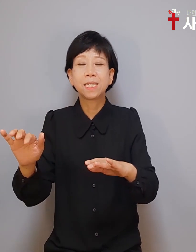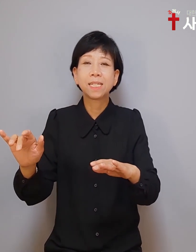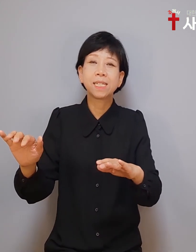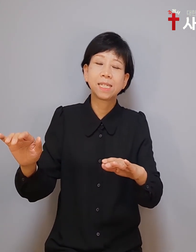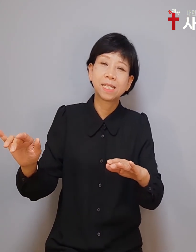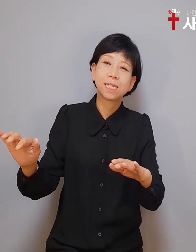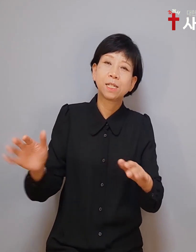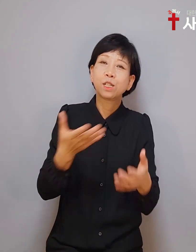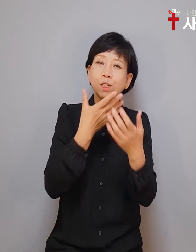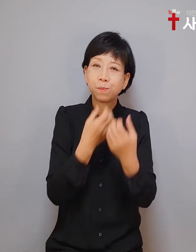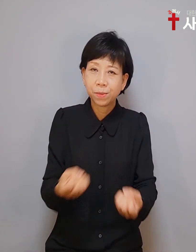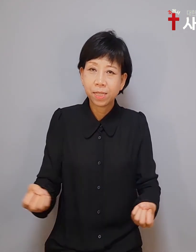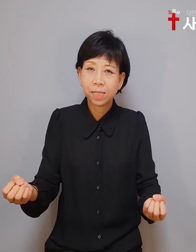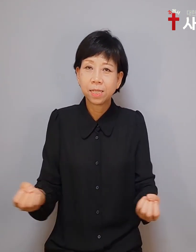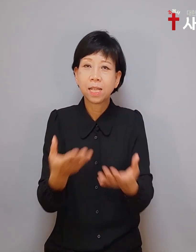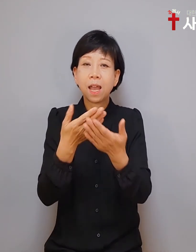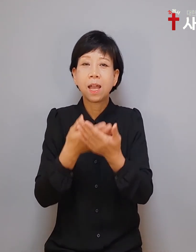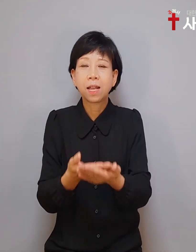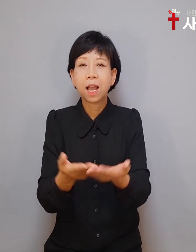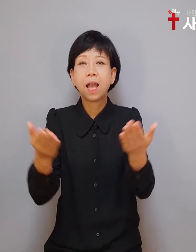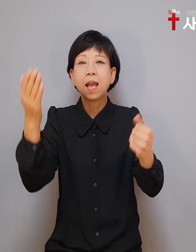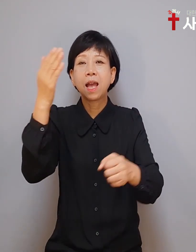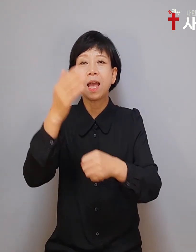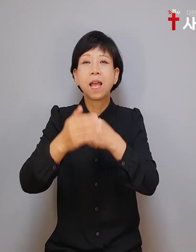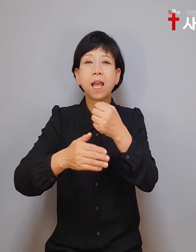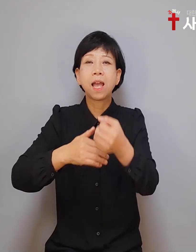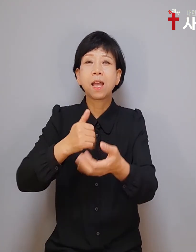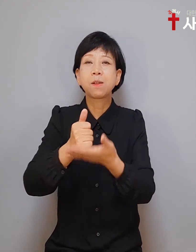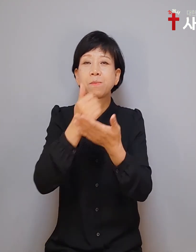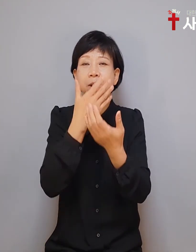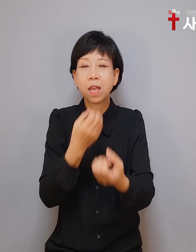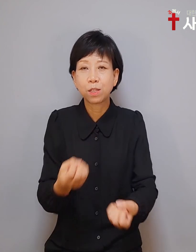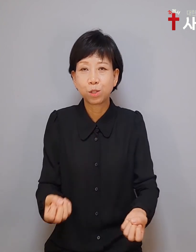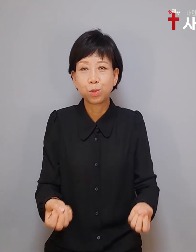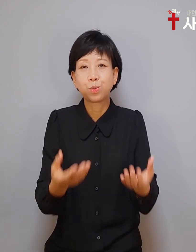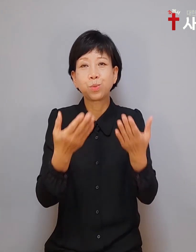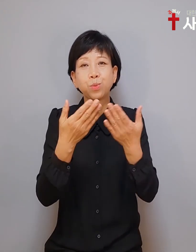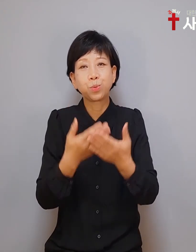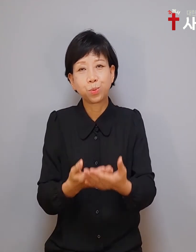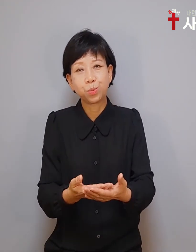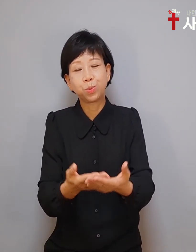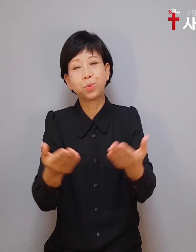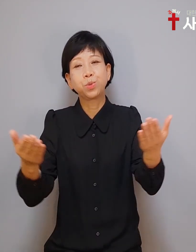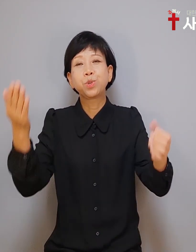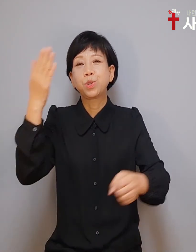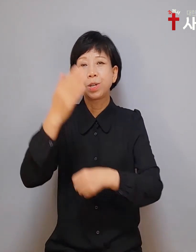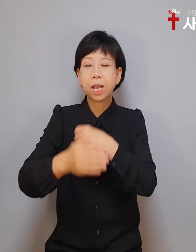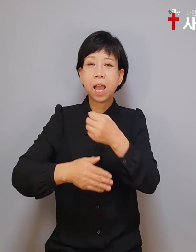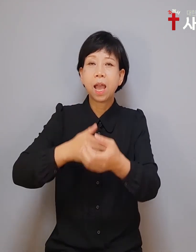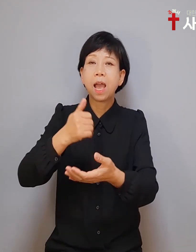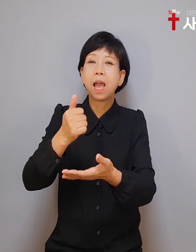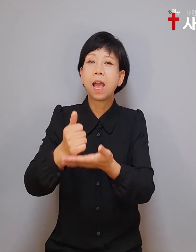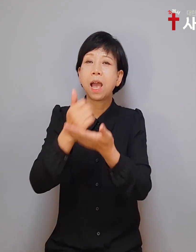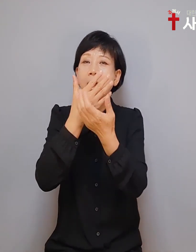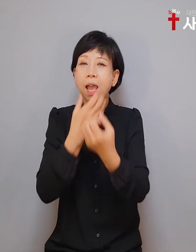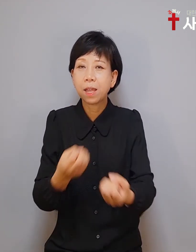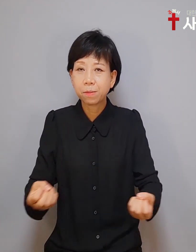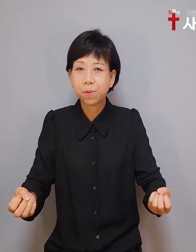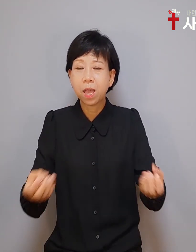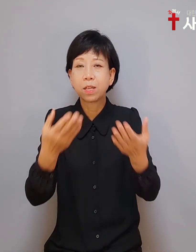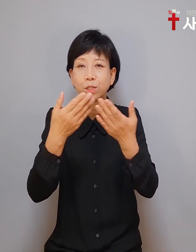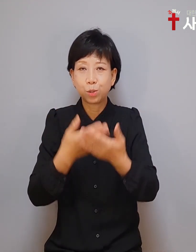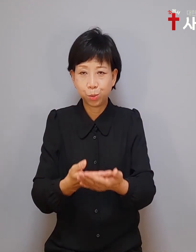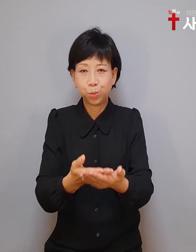넘치기를 축복합니다. God bless you. God